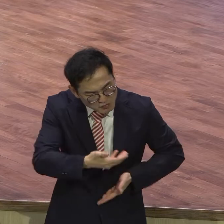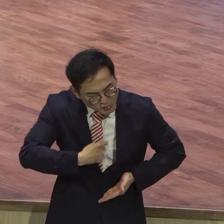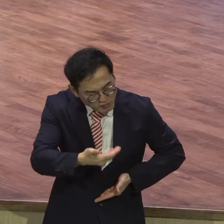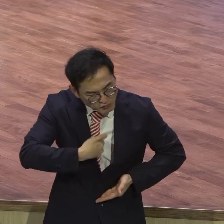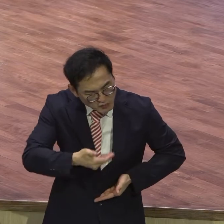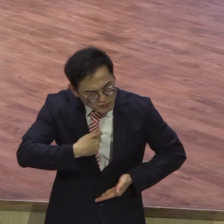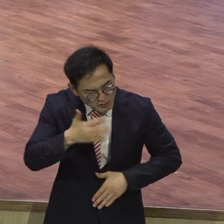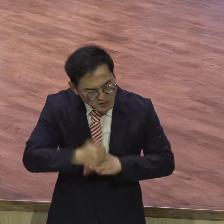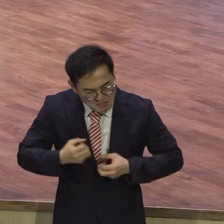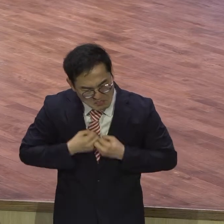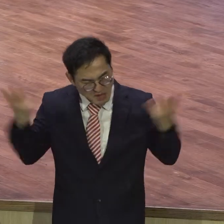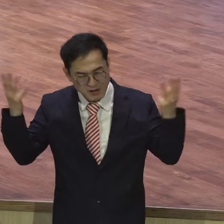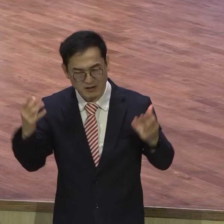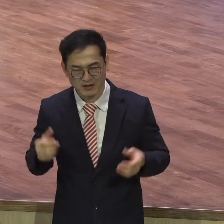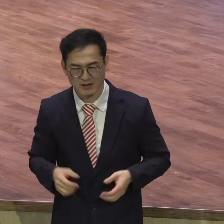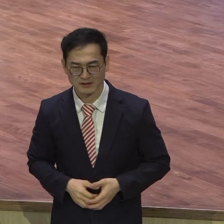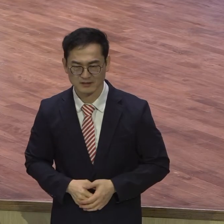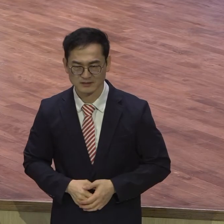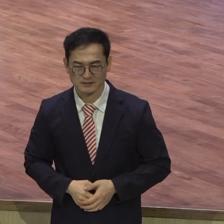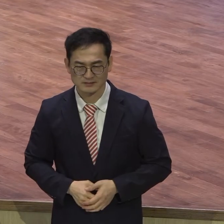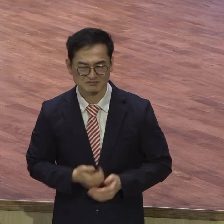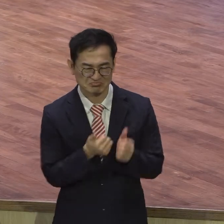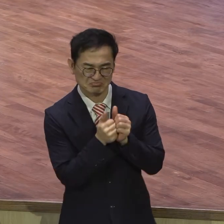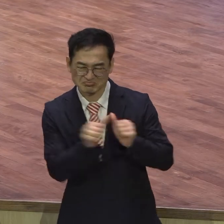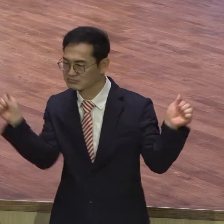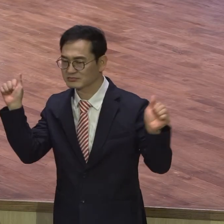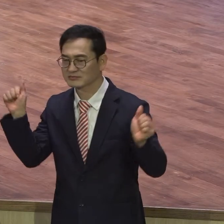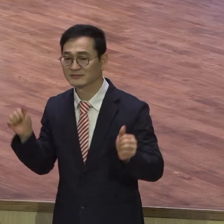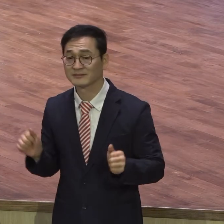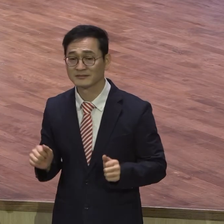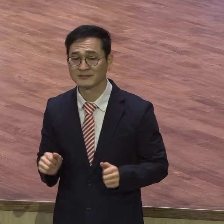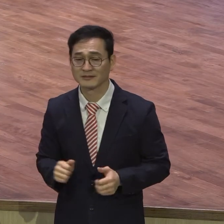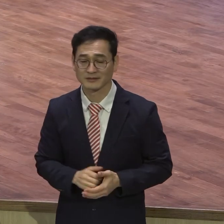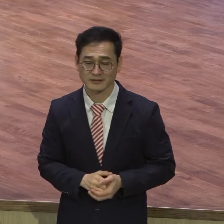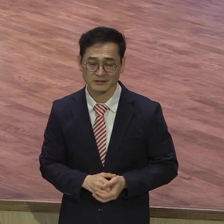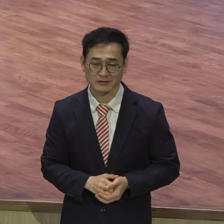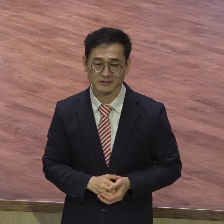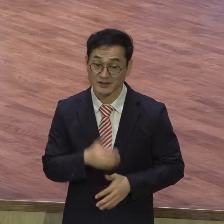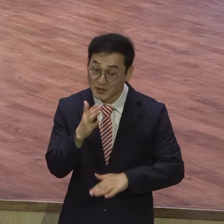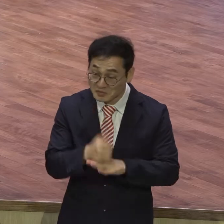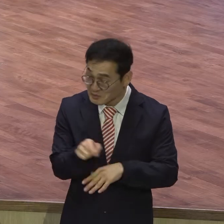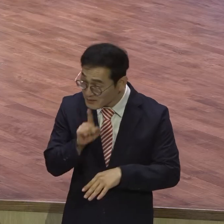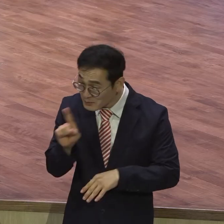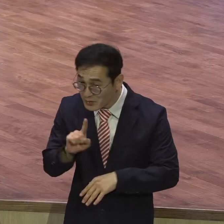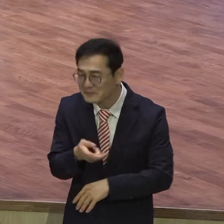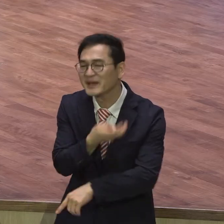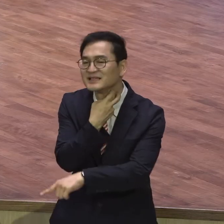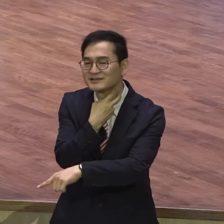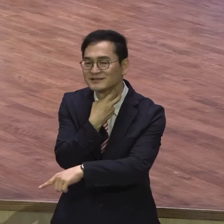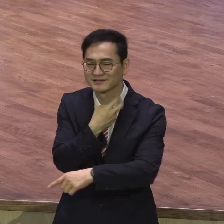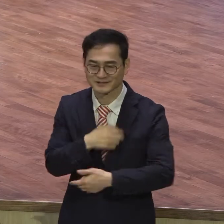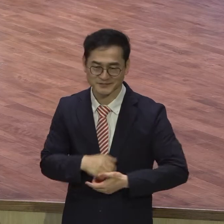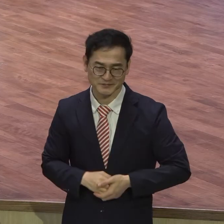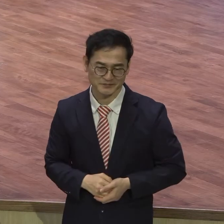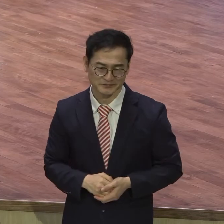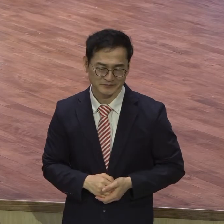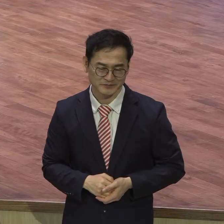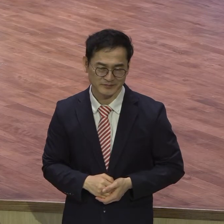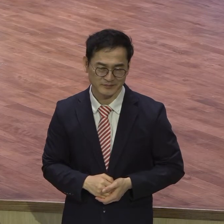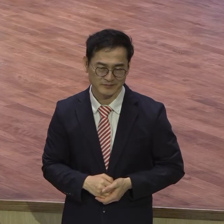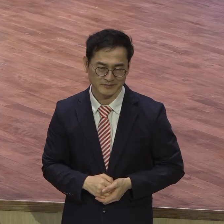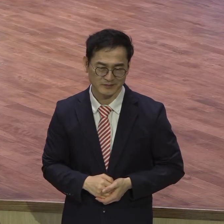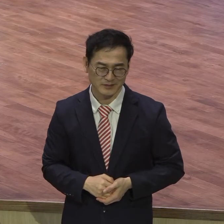따져 들어가니까 손해가 되면 그냥 등 돌려버려요 그걸 배신이라 그러죠 그래서 우리에게는 이런